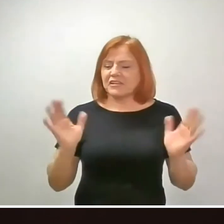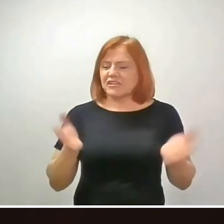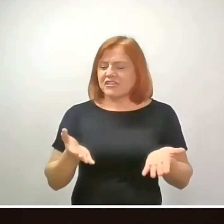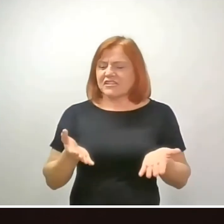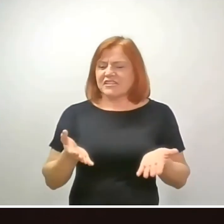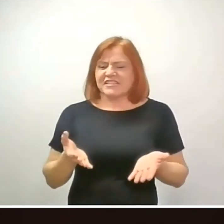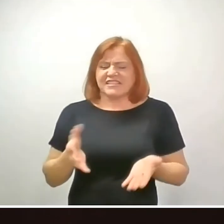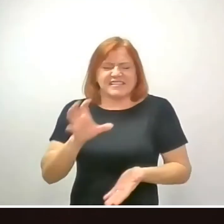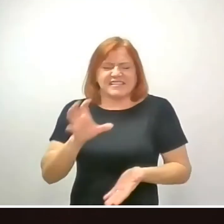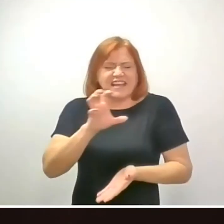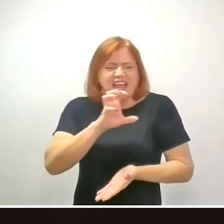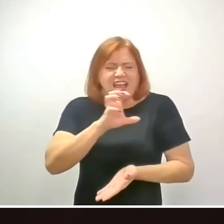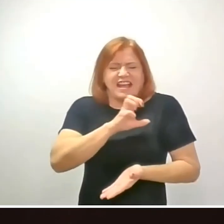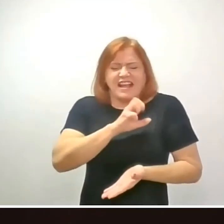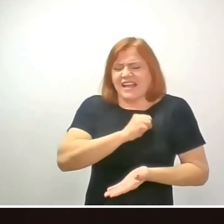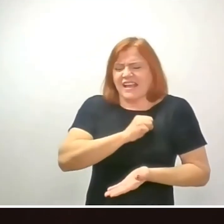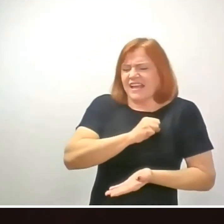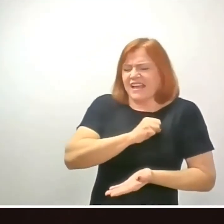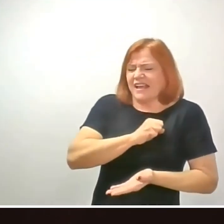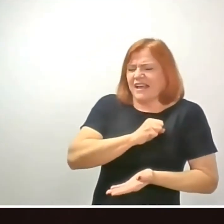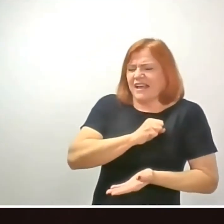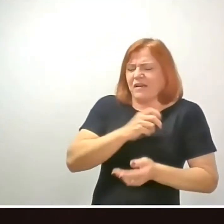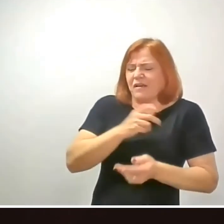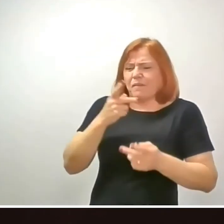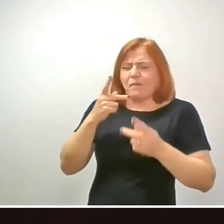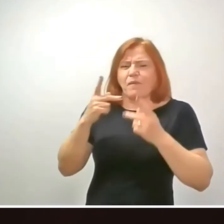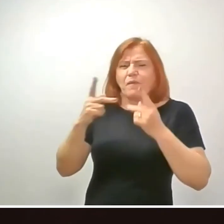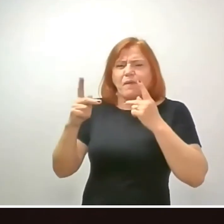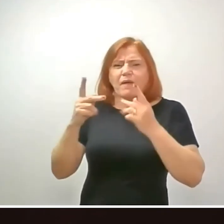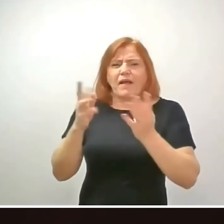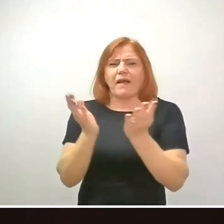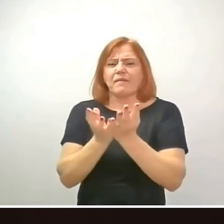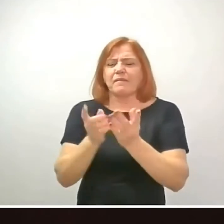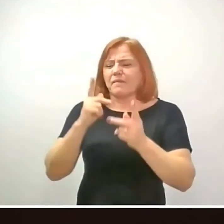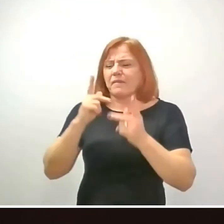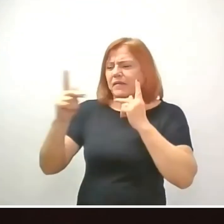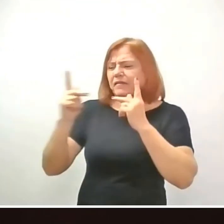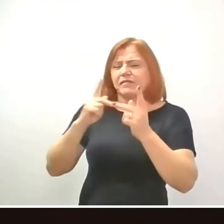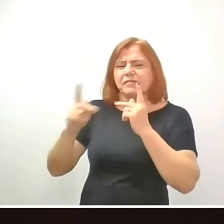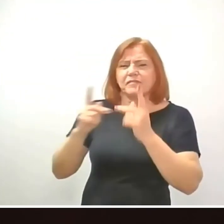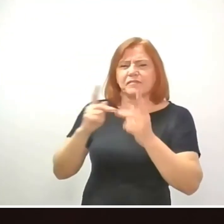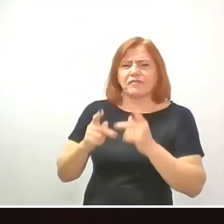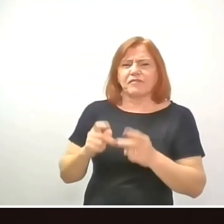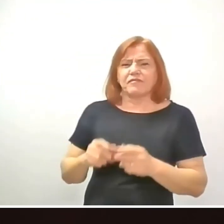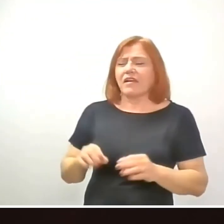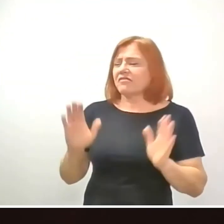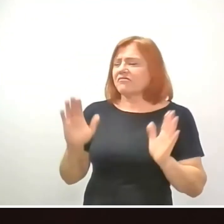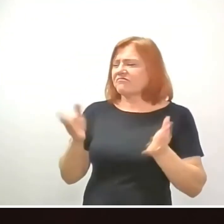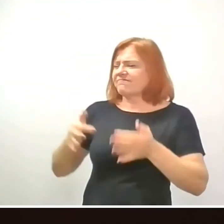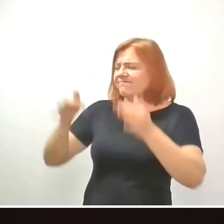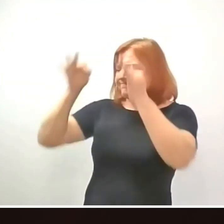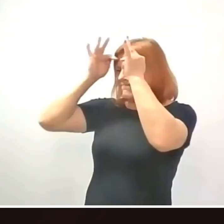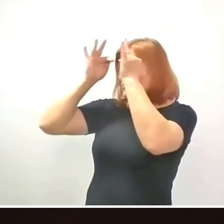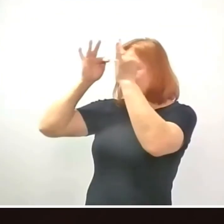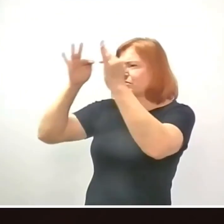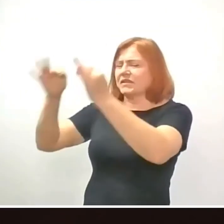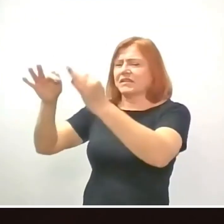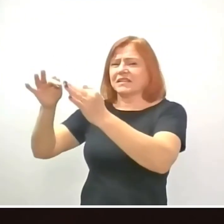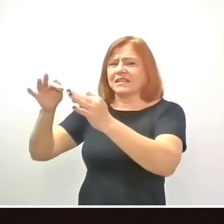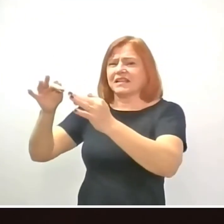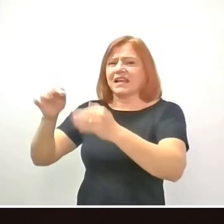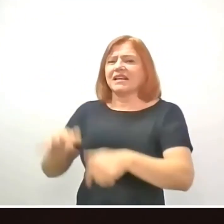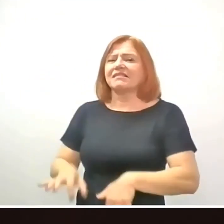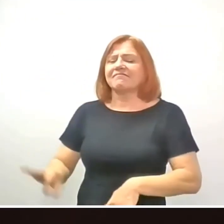Já amaram por esse caminho de obediência e simplicidade. Estão encabeçados, não fazem coisa por si, estão